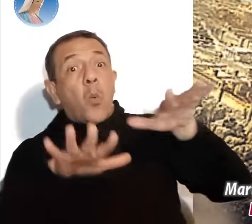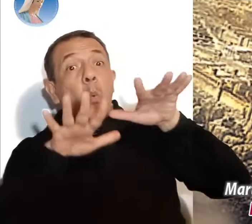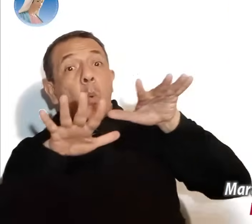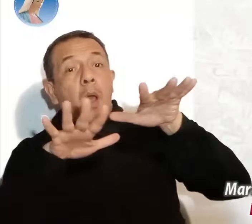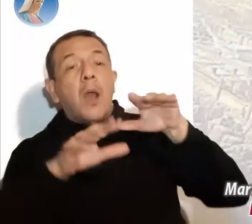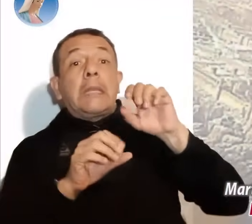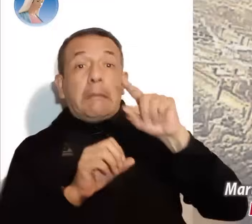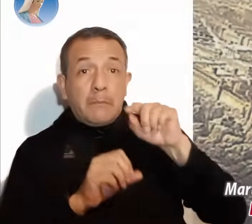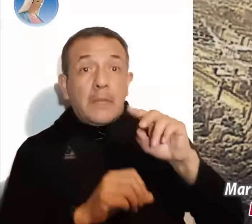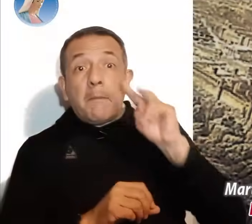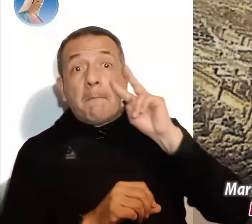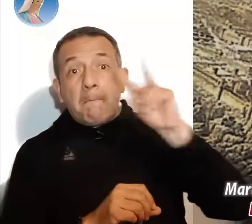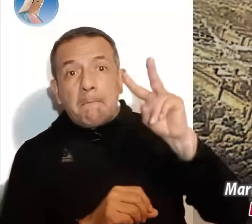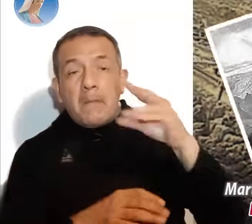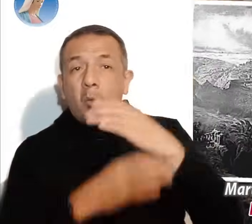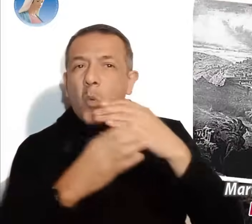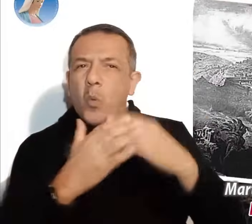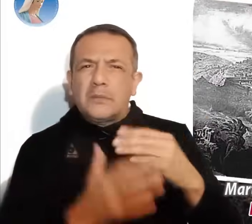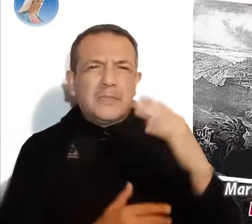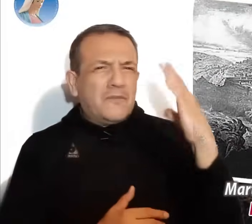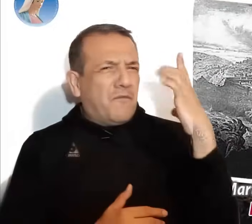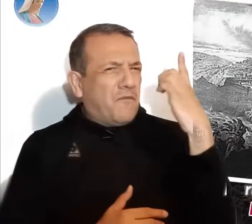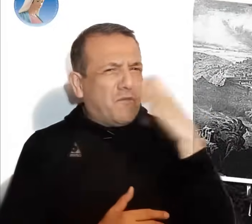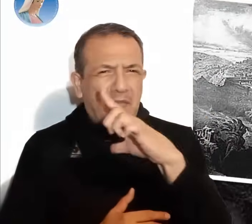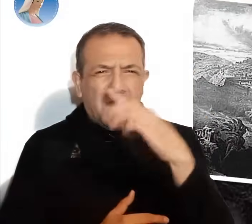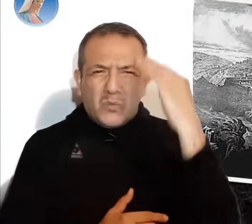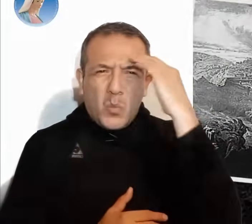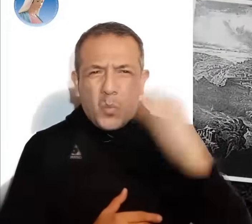terribles. Palabra del Señor.